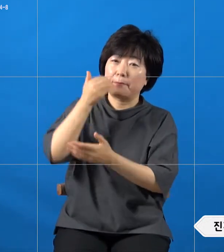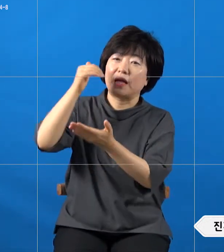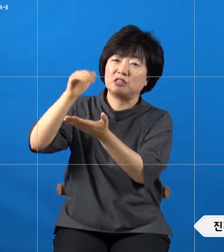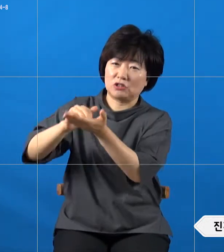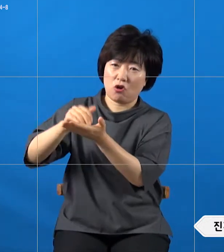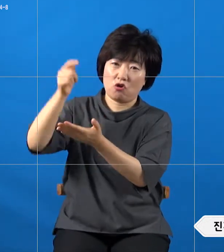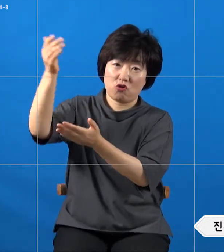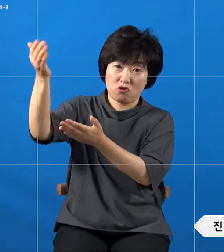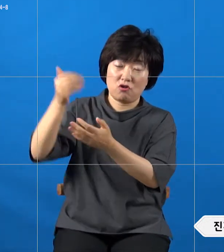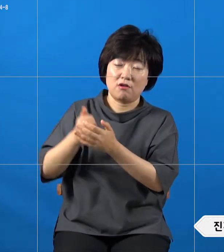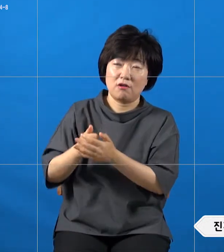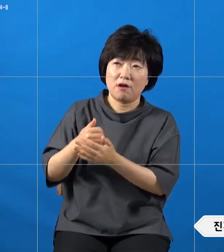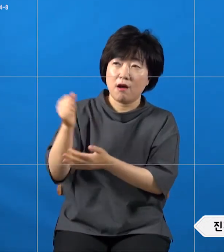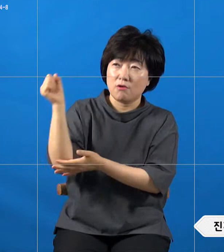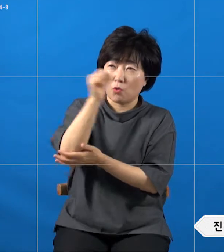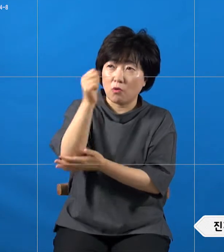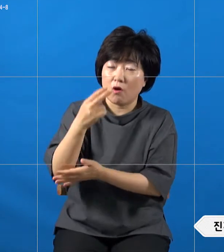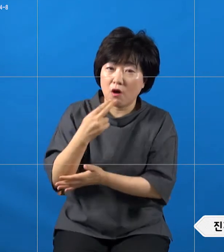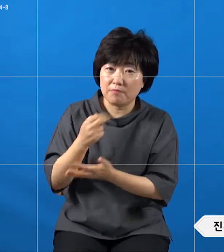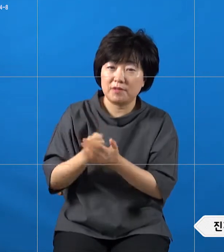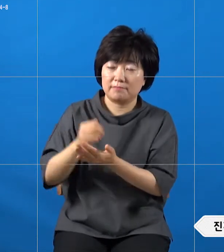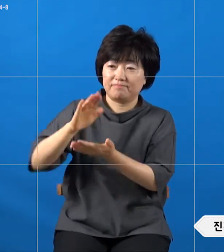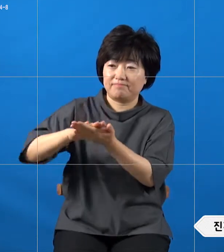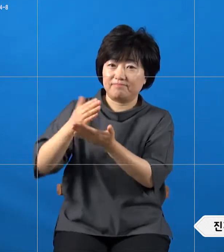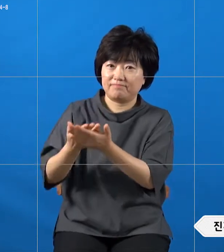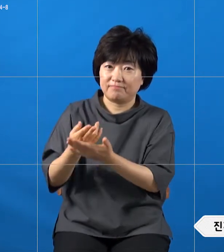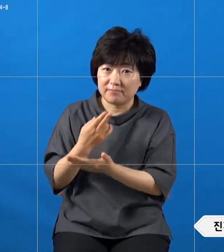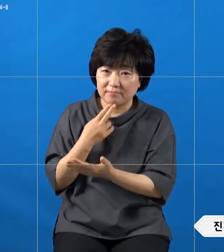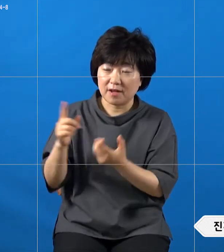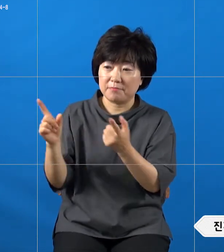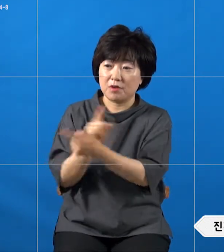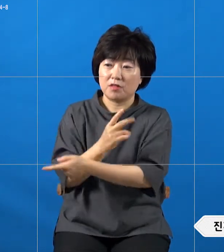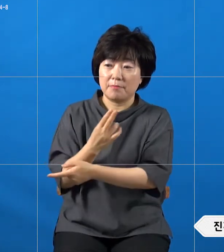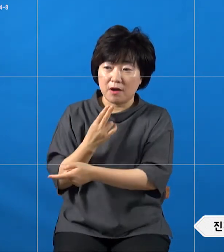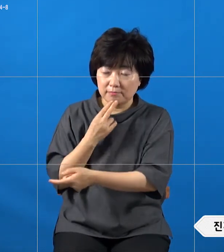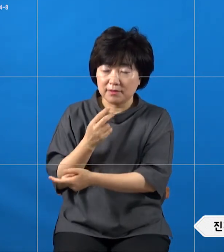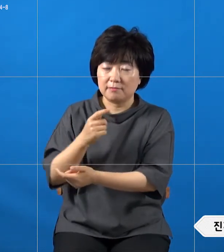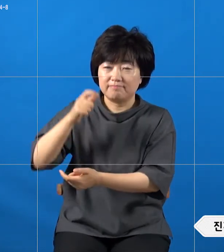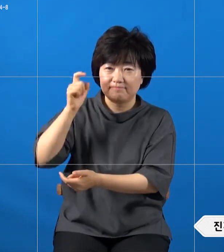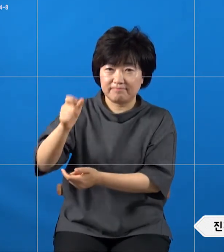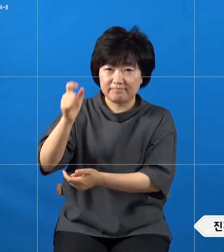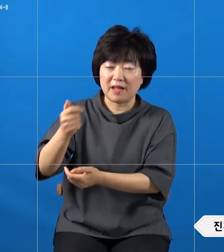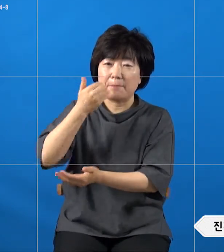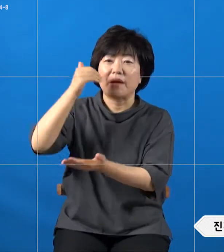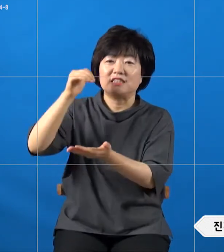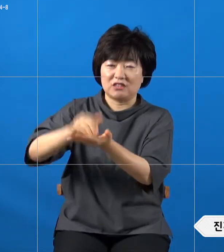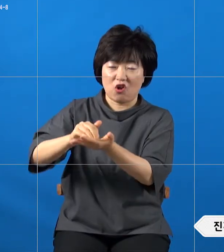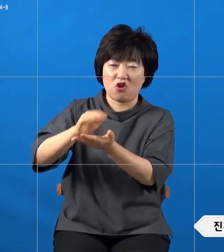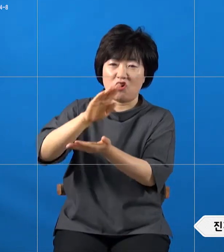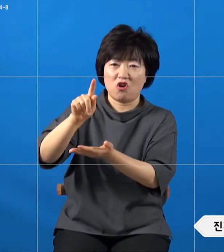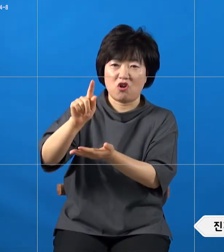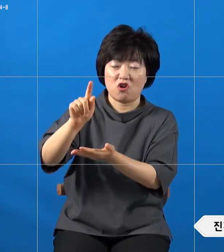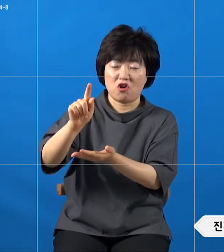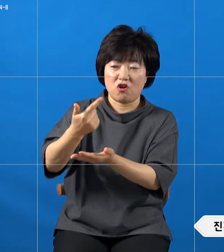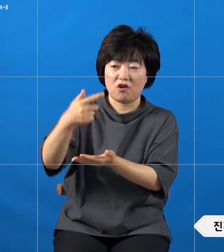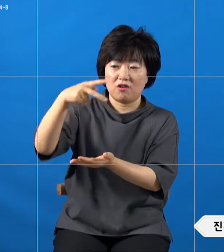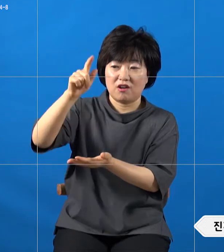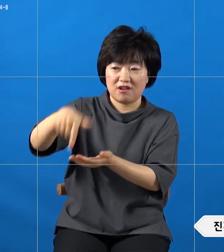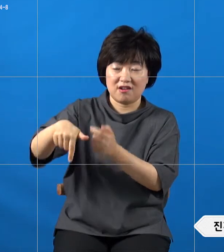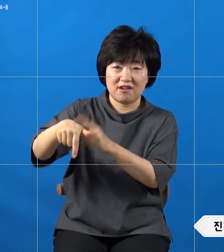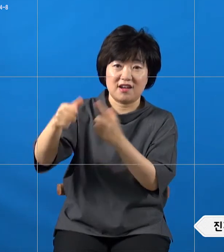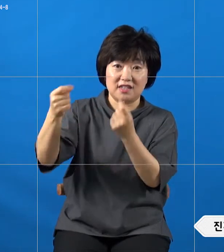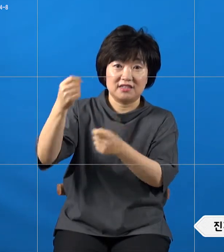산성이며 바위시며 반석이시다라고 고백하는 모습을 봅니다. 오늘 이 본문이